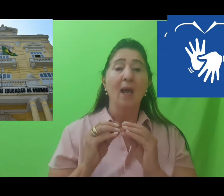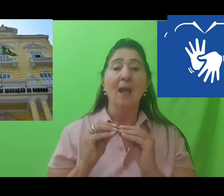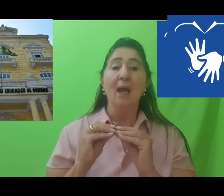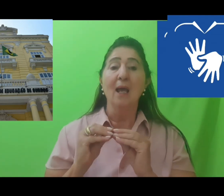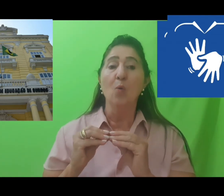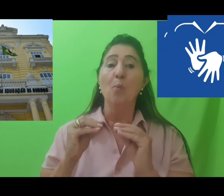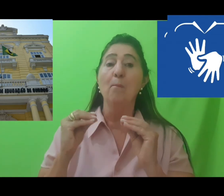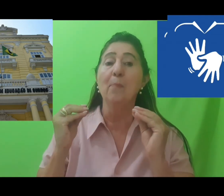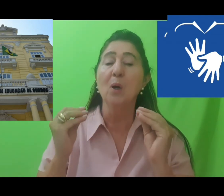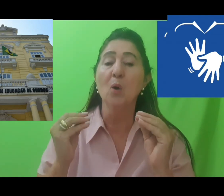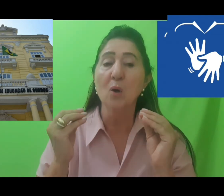ela é um